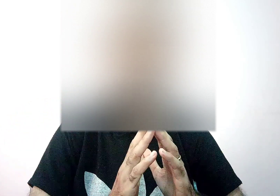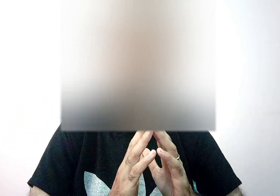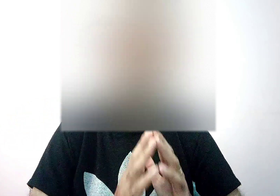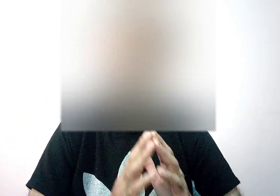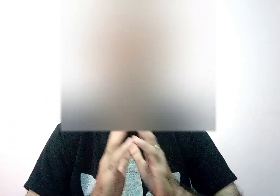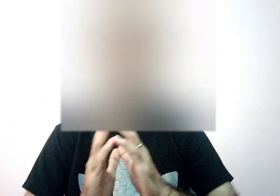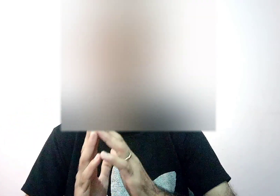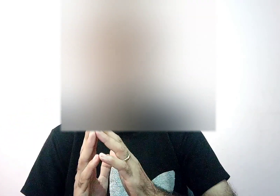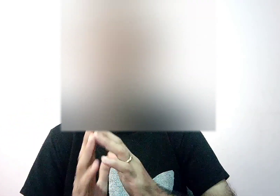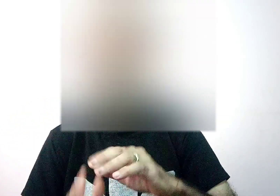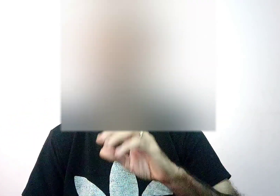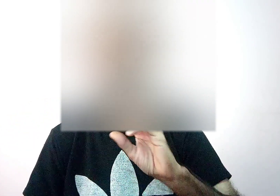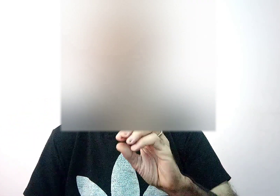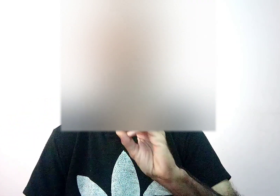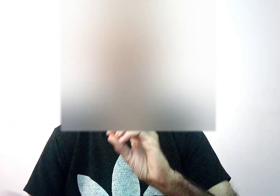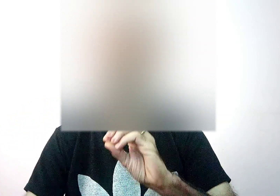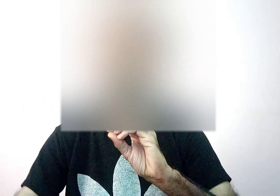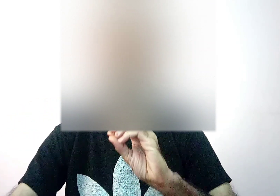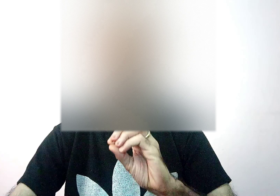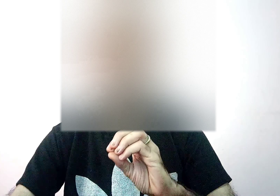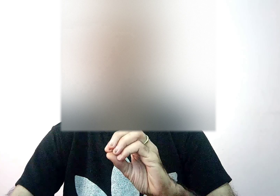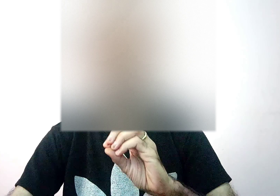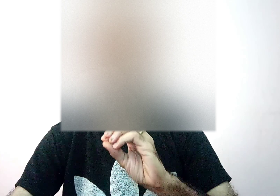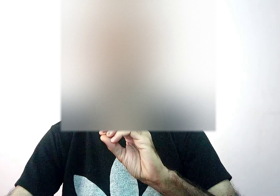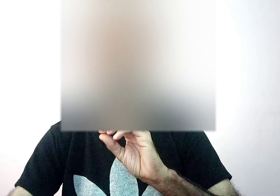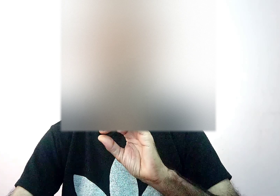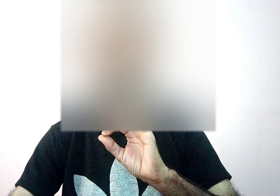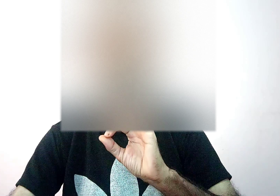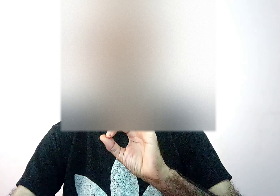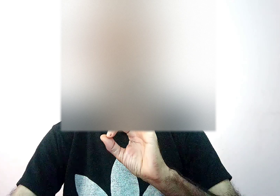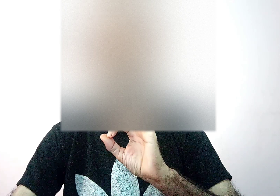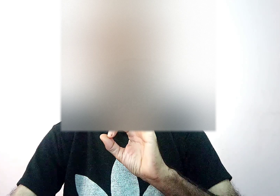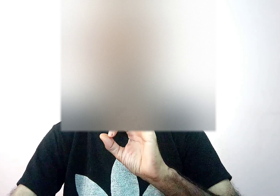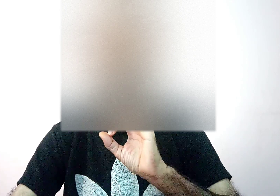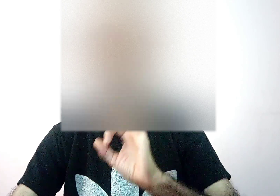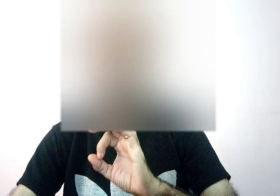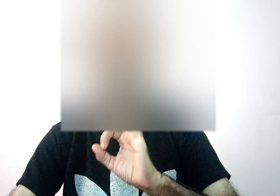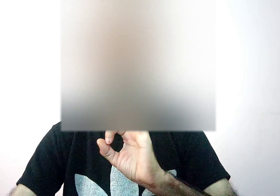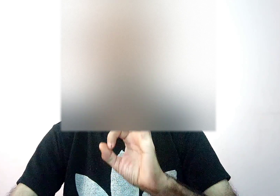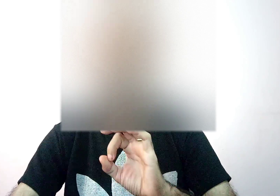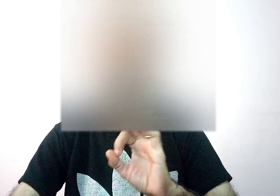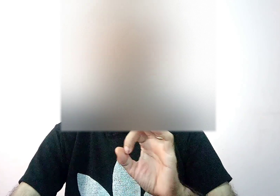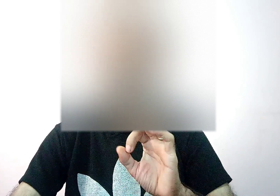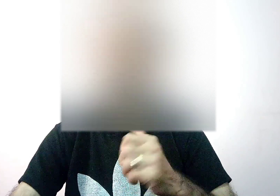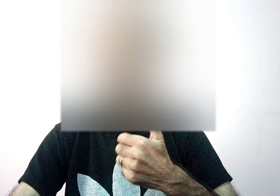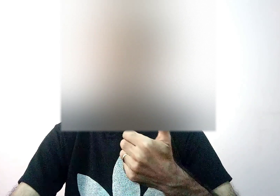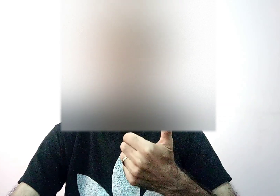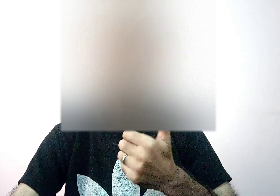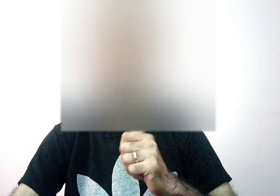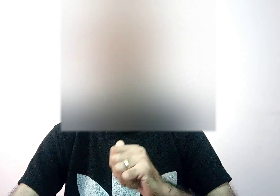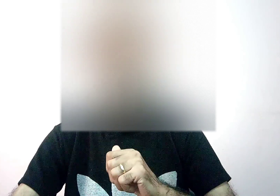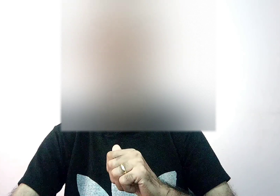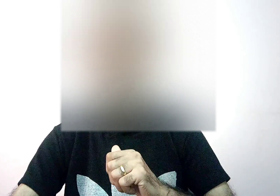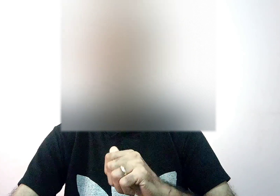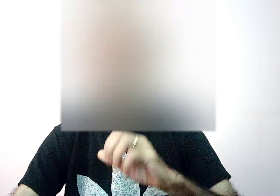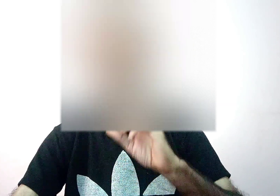الملء والكلام ده كله، لازم تشارك الدول اللي موقعه الاتفاقيه معاهم واللي هي مصر والسودان.